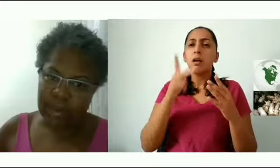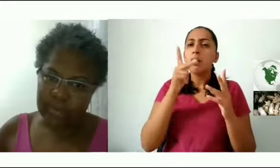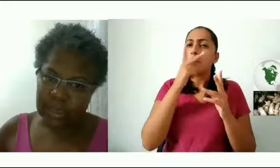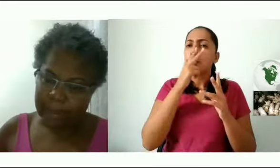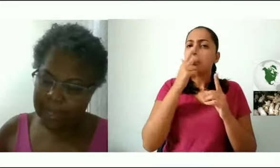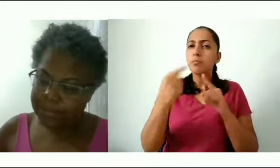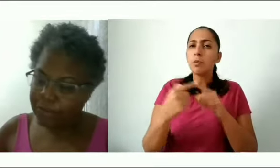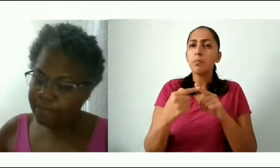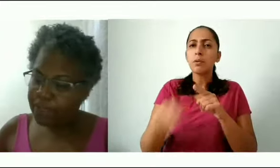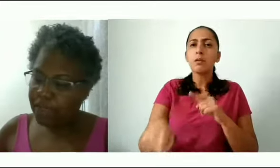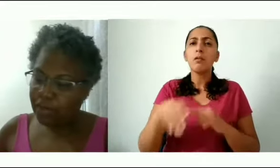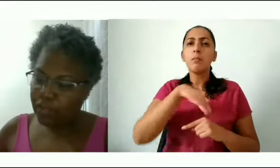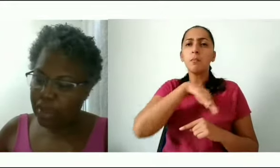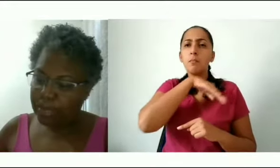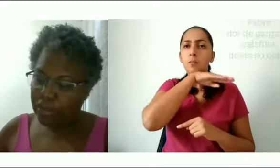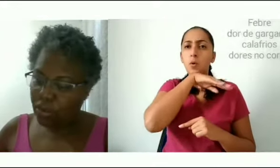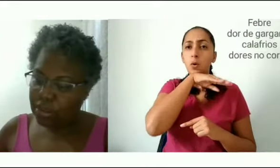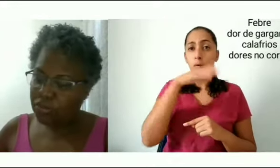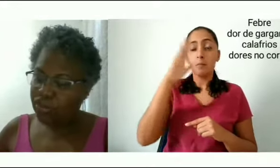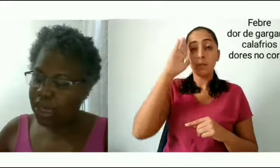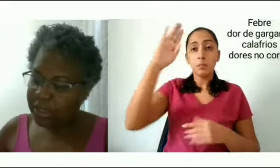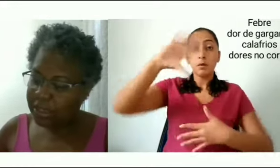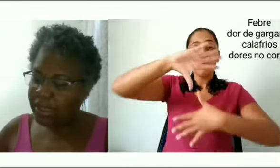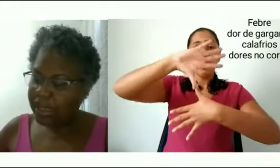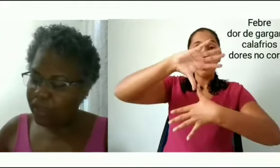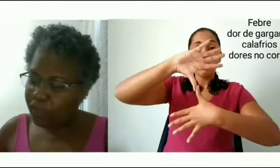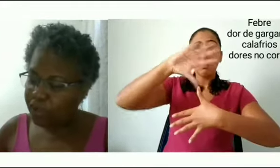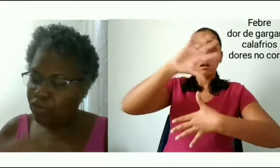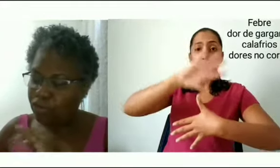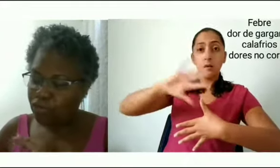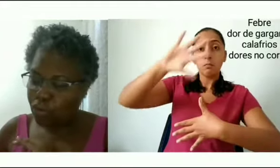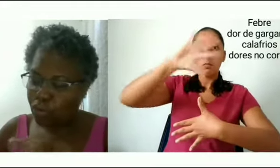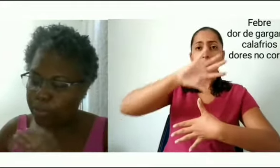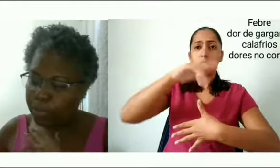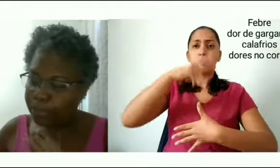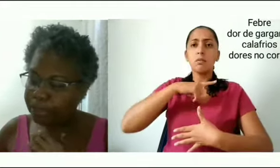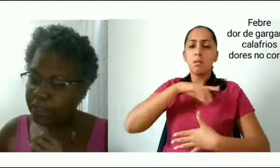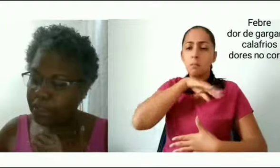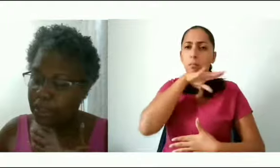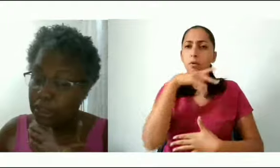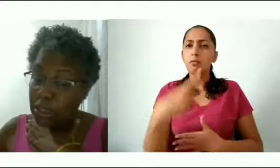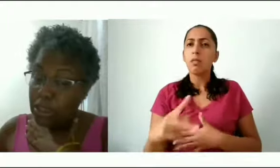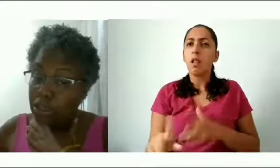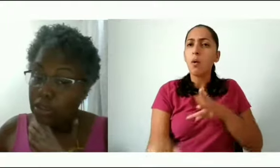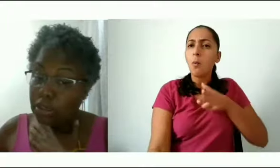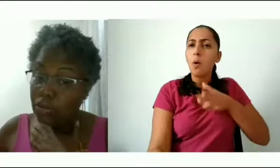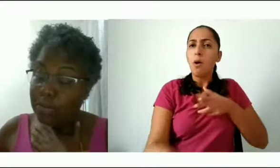quando ficavam gripados, que eram febre, tosse, dor de garganta, calafrio, dor no corpo.